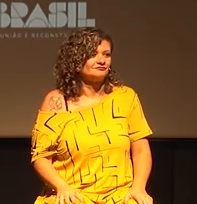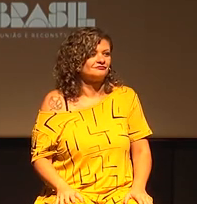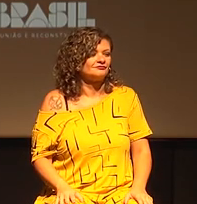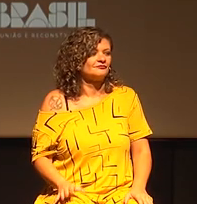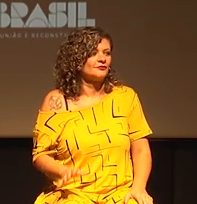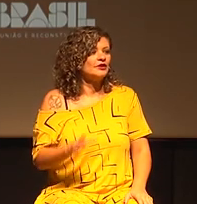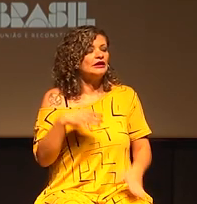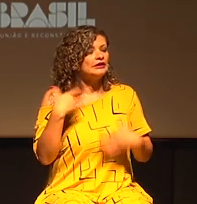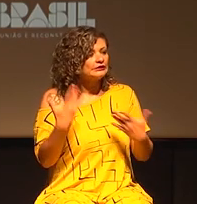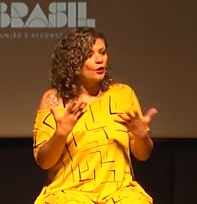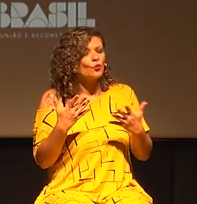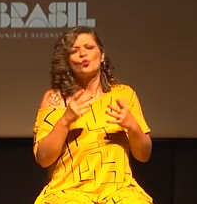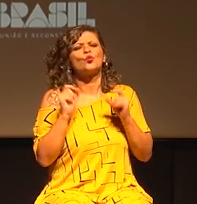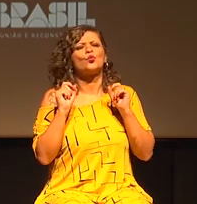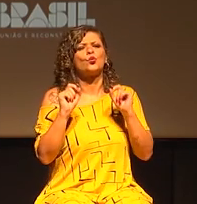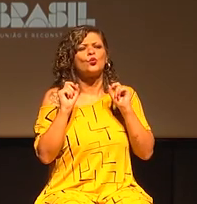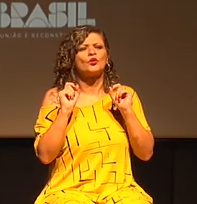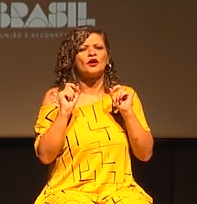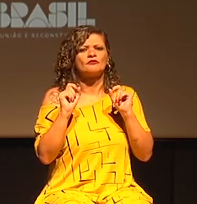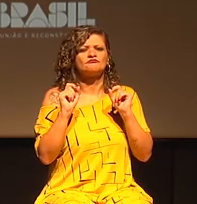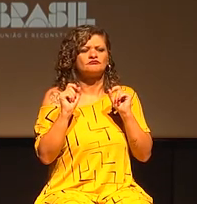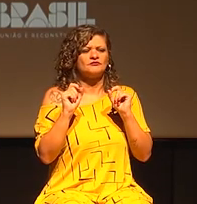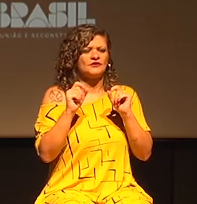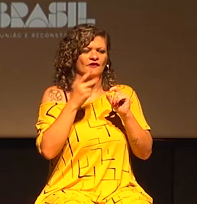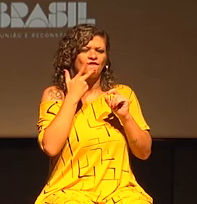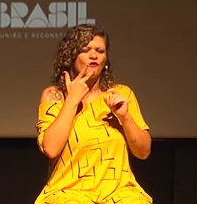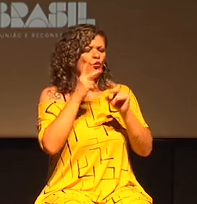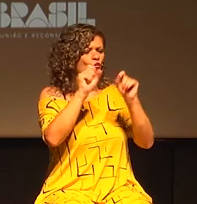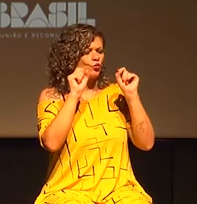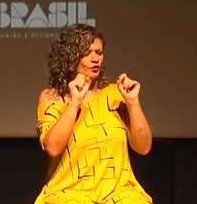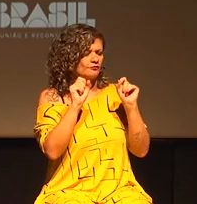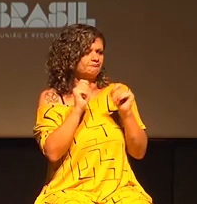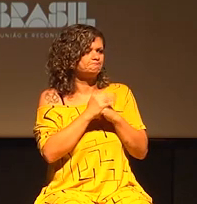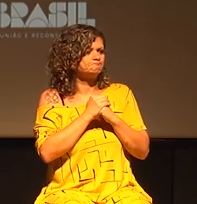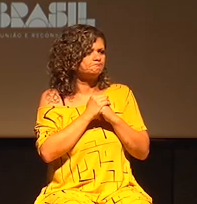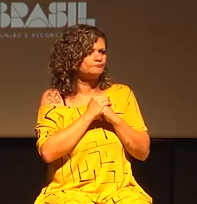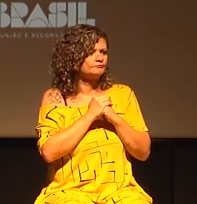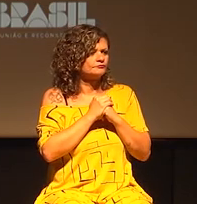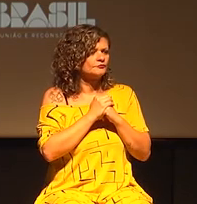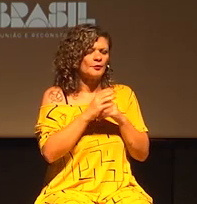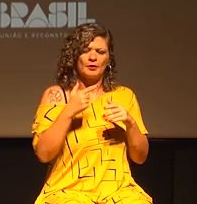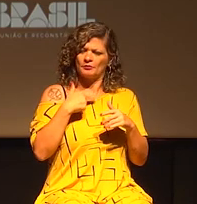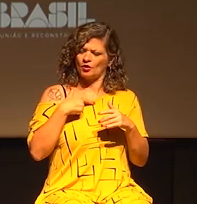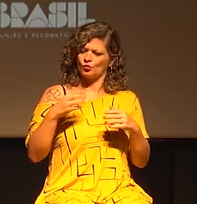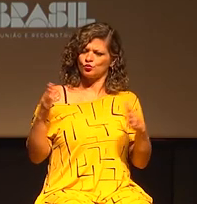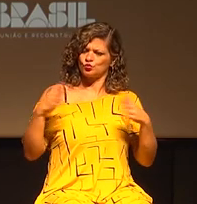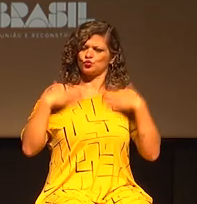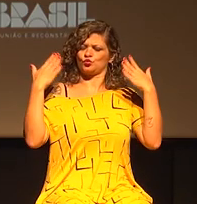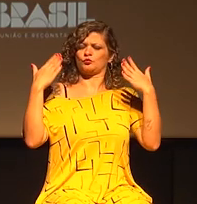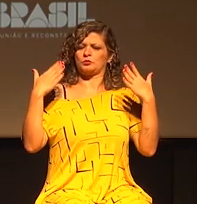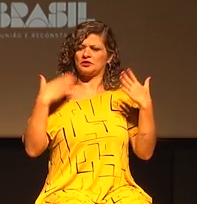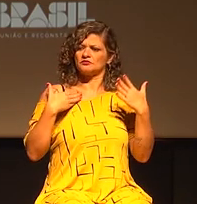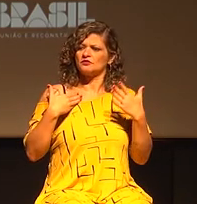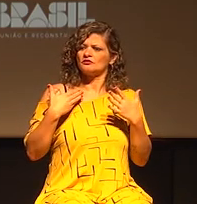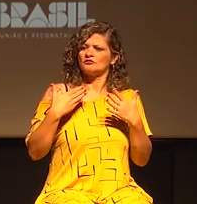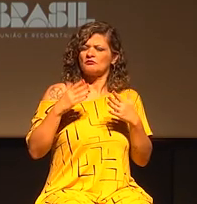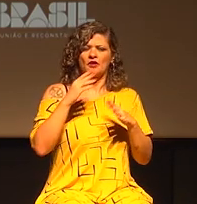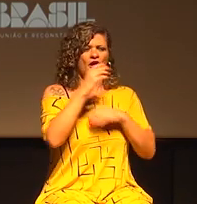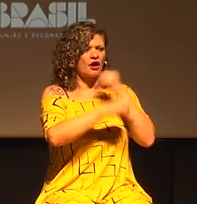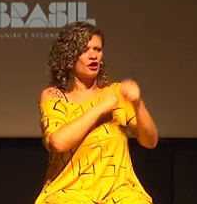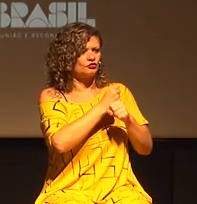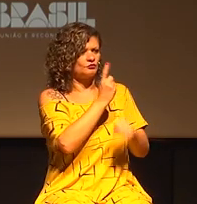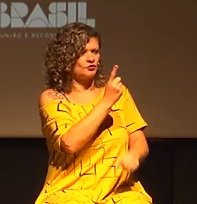queria bom então o seguinte né Essa questão disruptiva né Porque para mim também foi espanto eh ir lá meados de